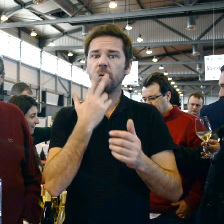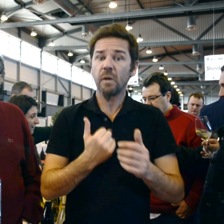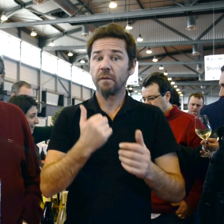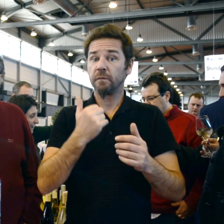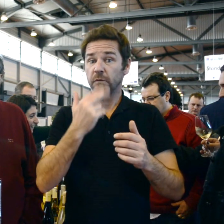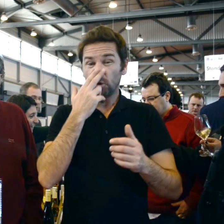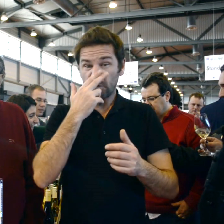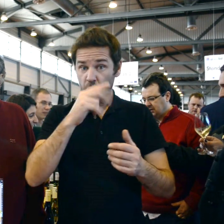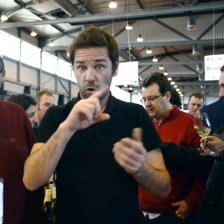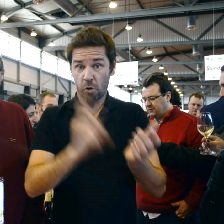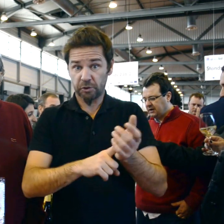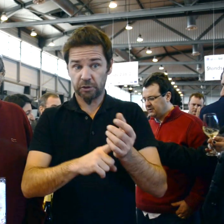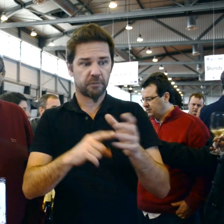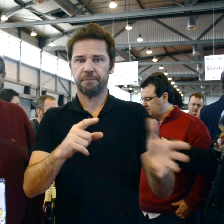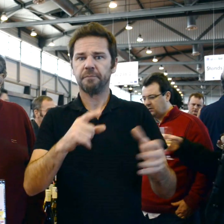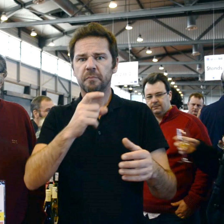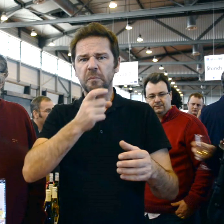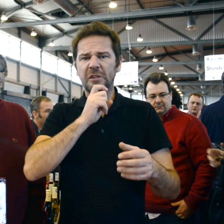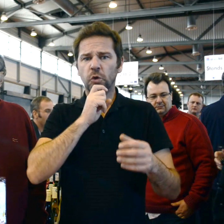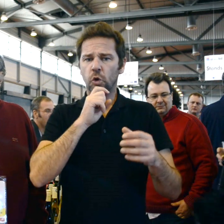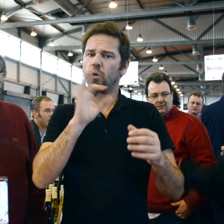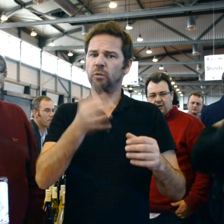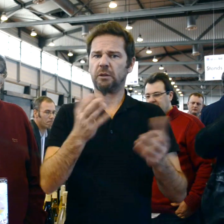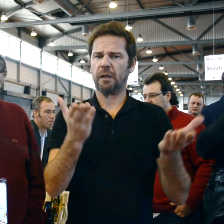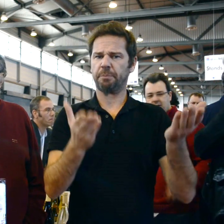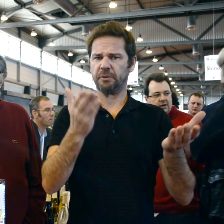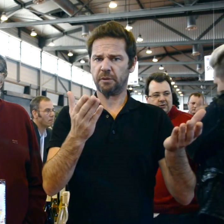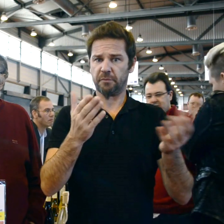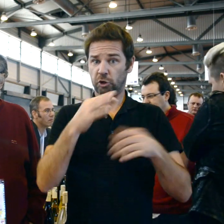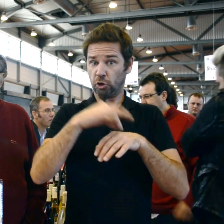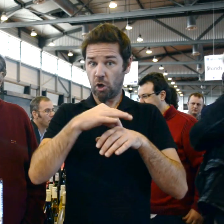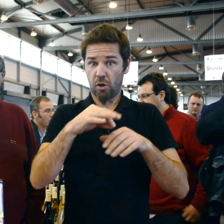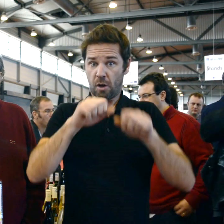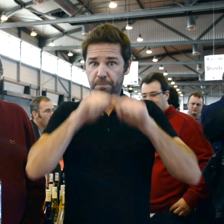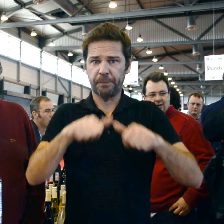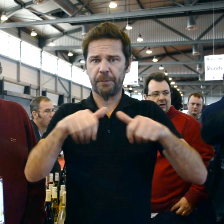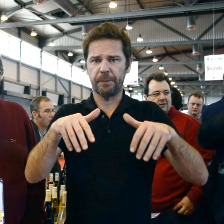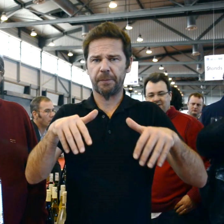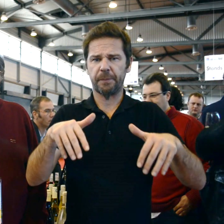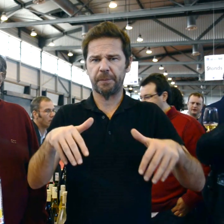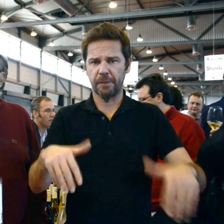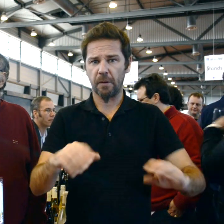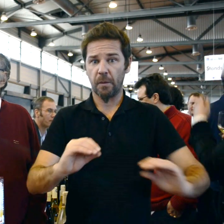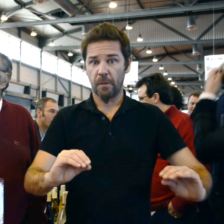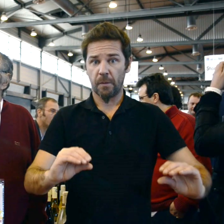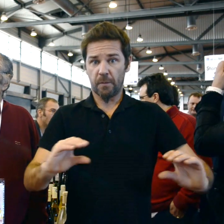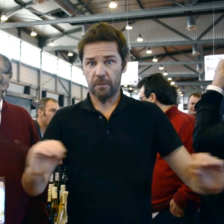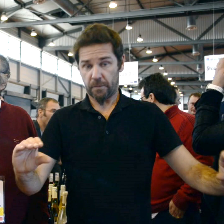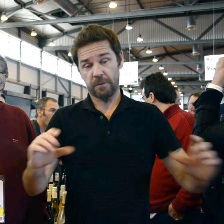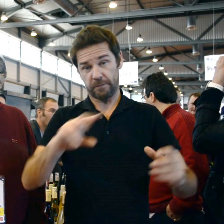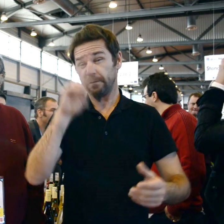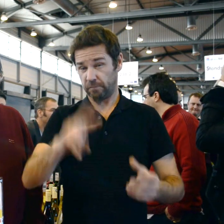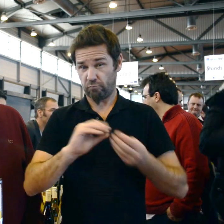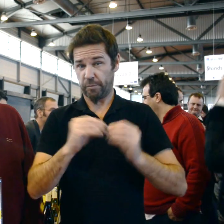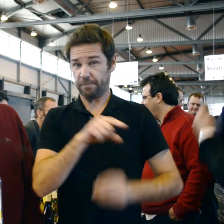sont des métaux stables dans le sol, qui vont s'accumuler, il y a un vrai problème. Il